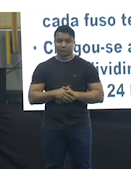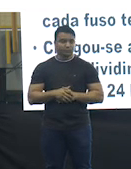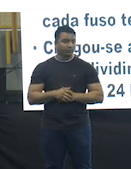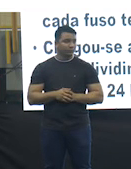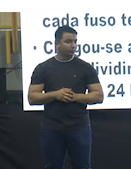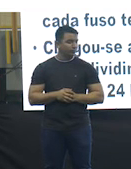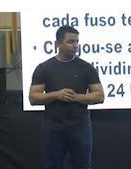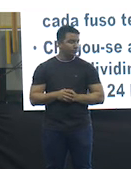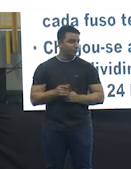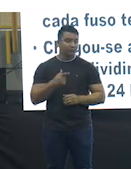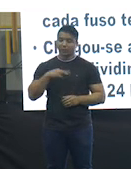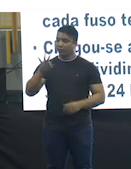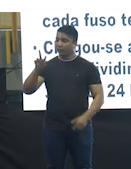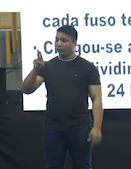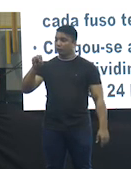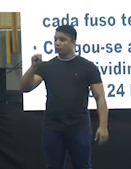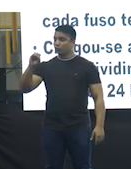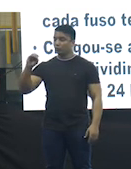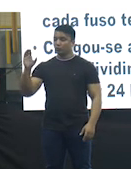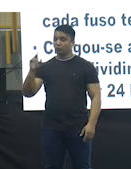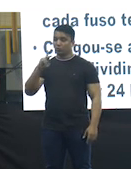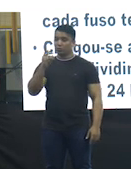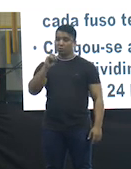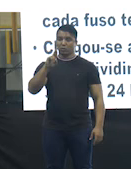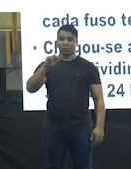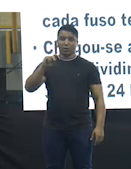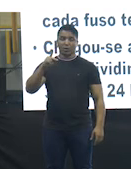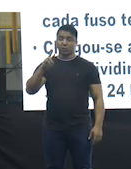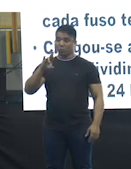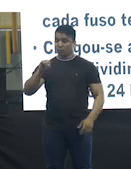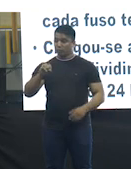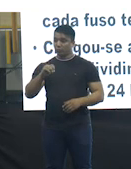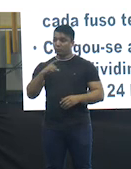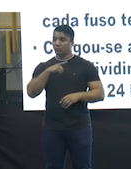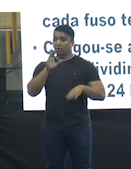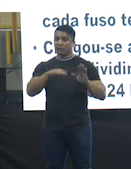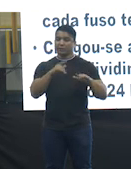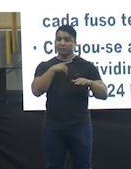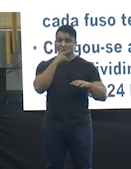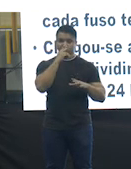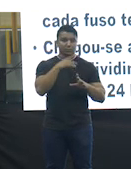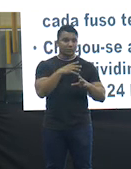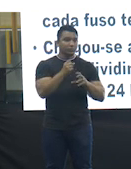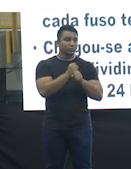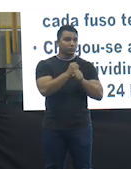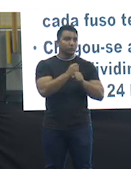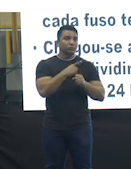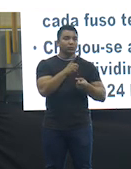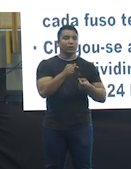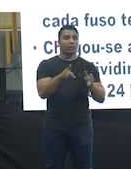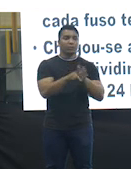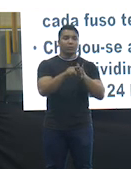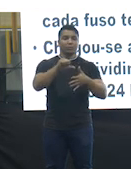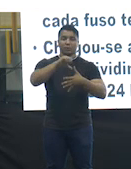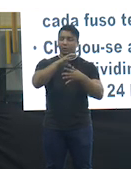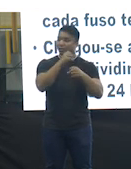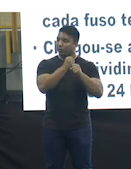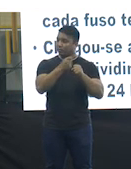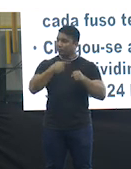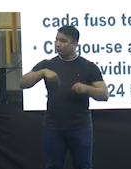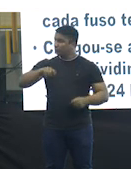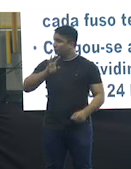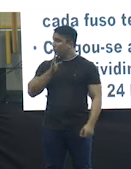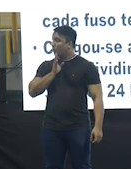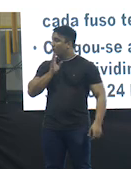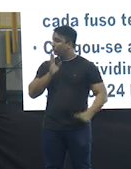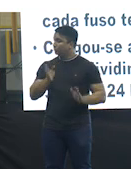Né? Fuso horário, eu acho que dessa parte de cartografia, junto com as escalas, junto com as projeções cartográficas, talvez seja a parte